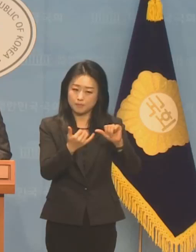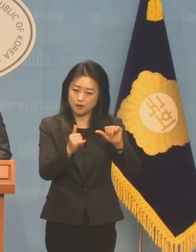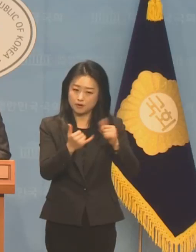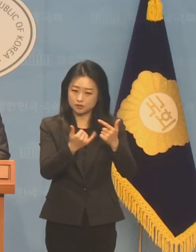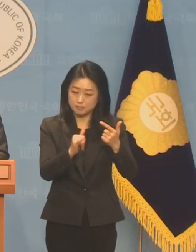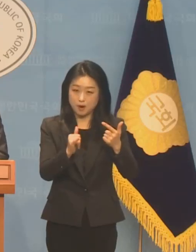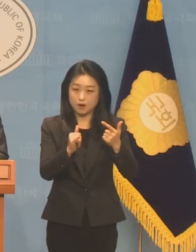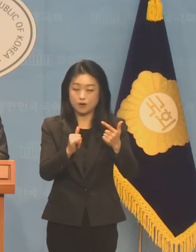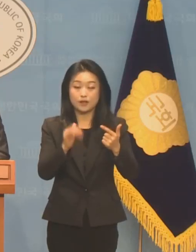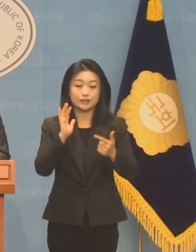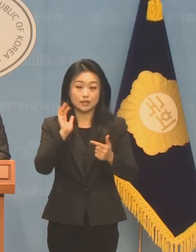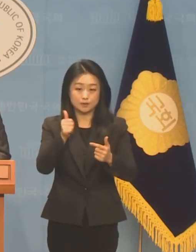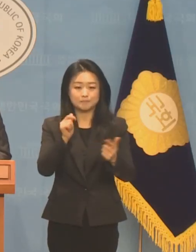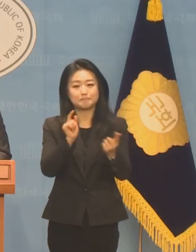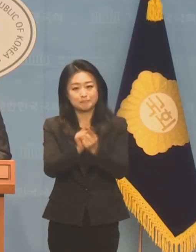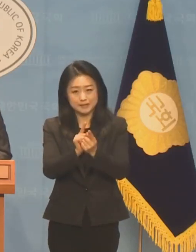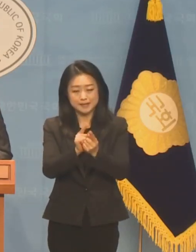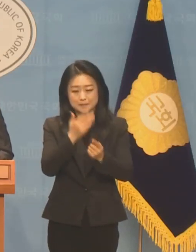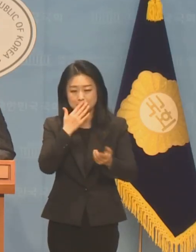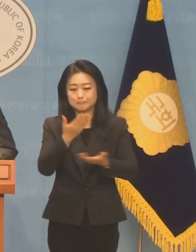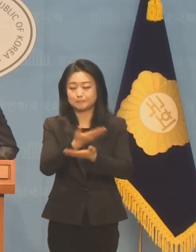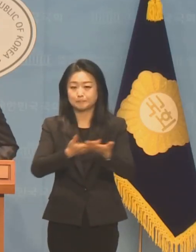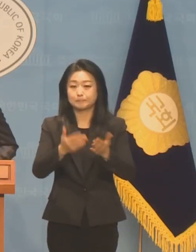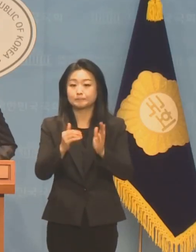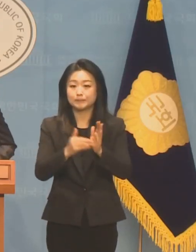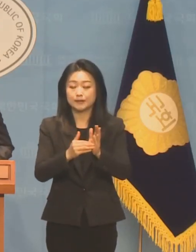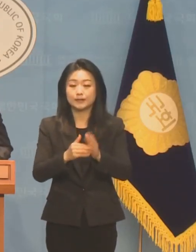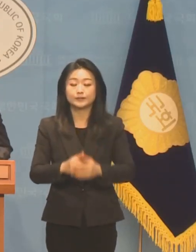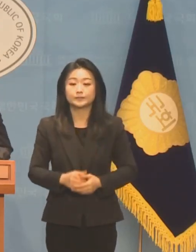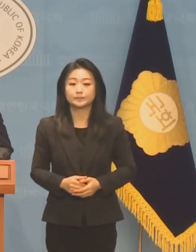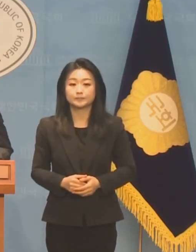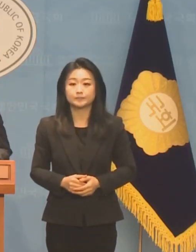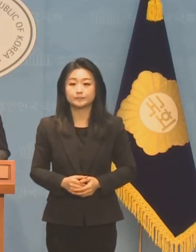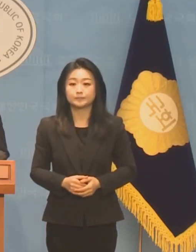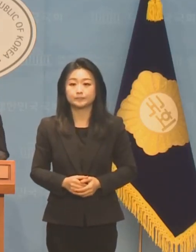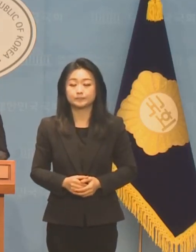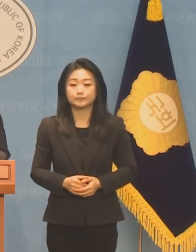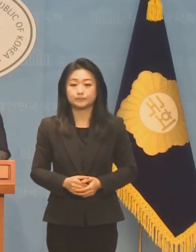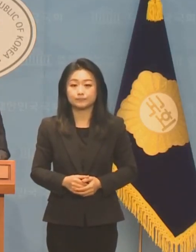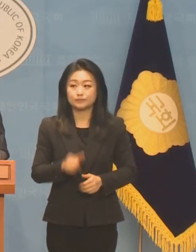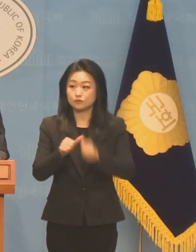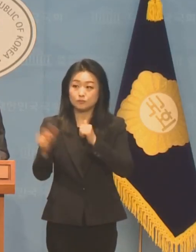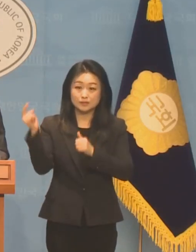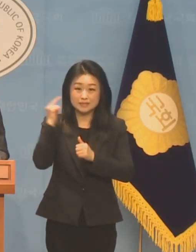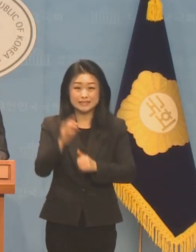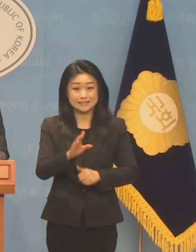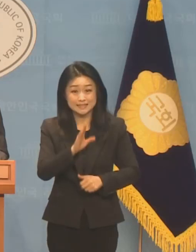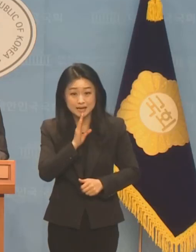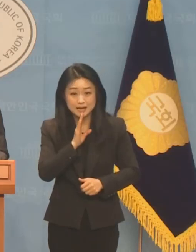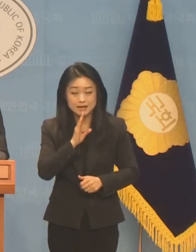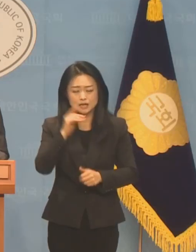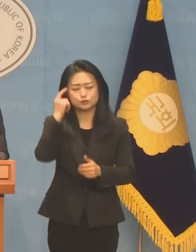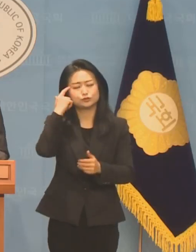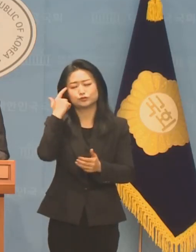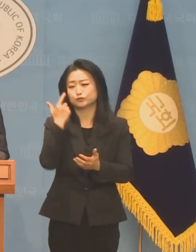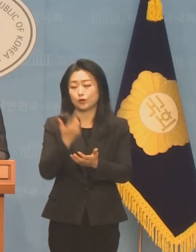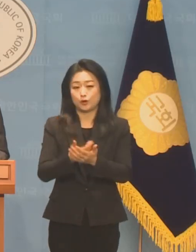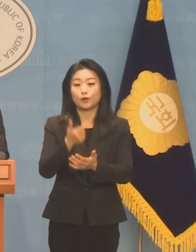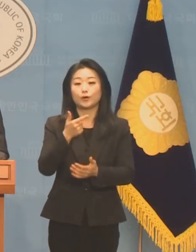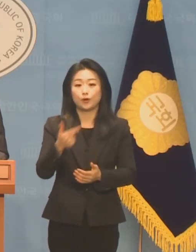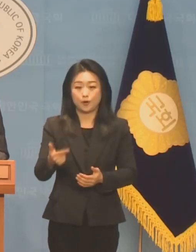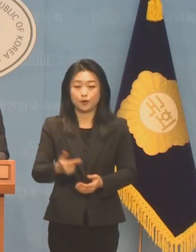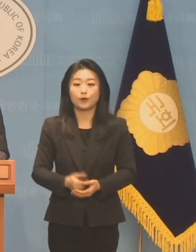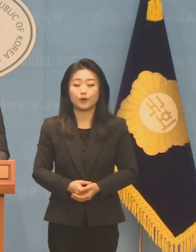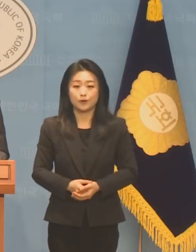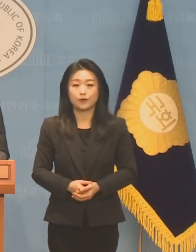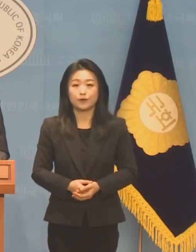6명의 경호처 간부들이 함께했다고 합니다. 이 제보가 사실이라면 너무나 충격적인